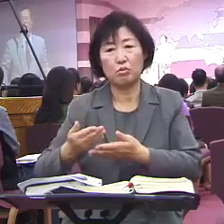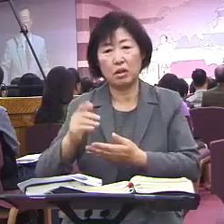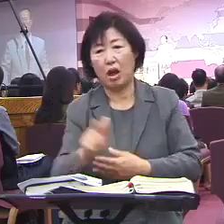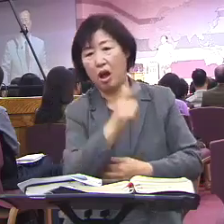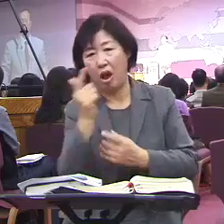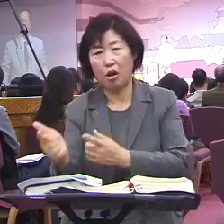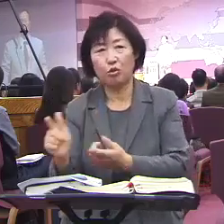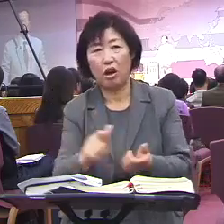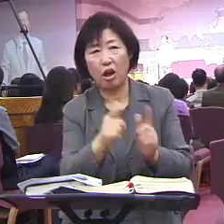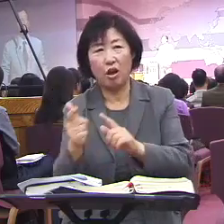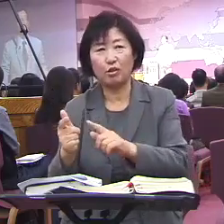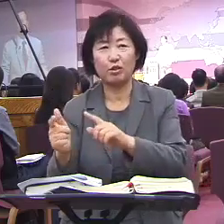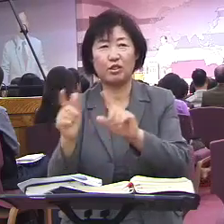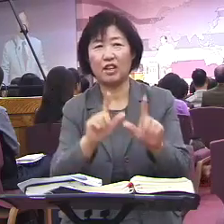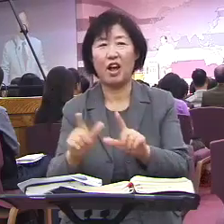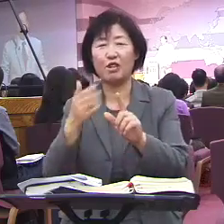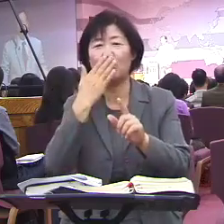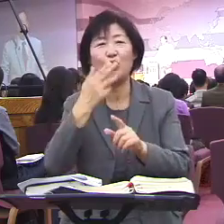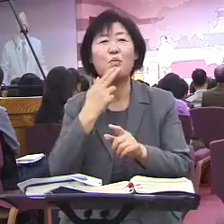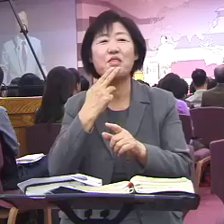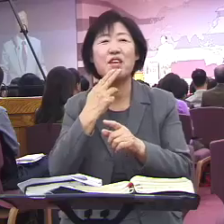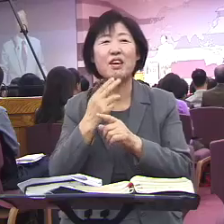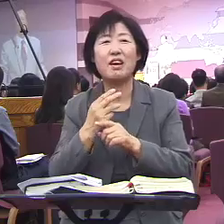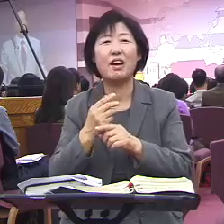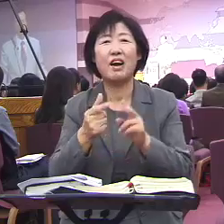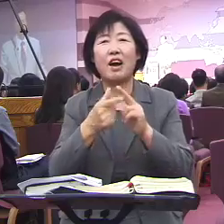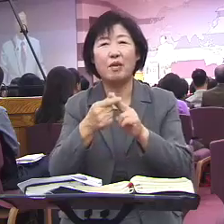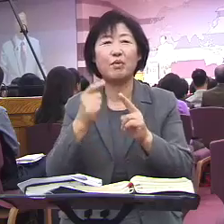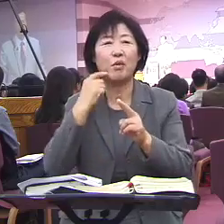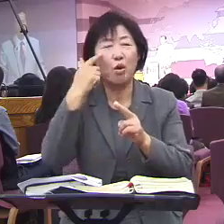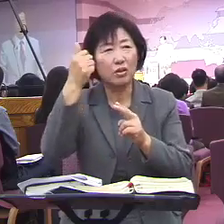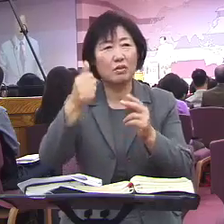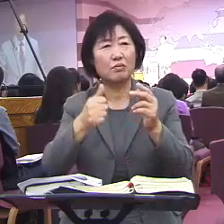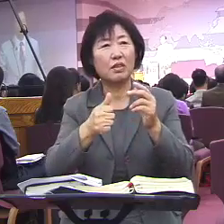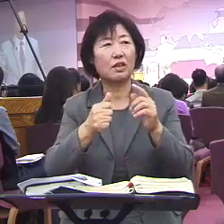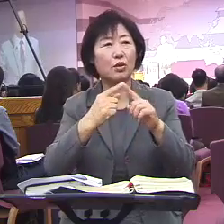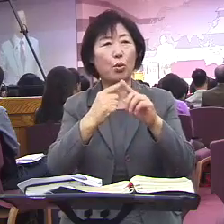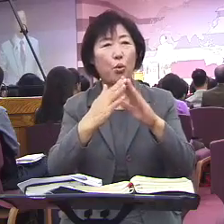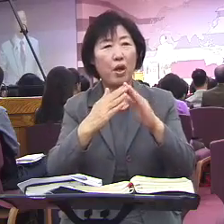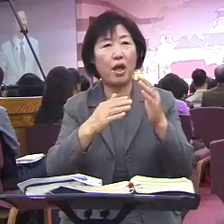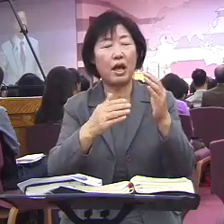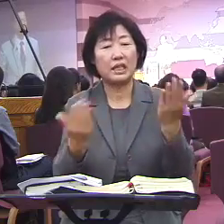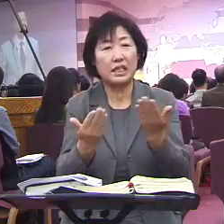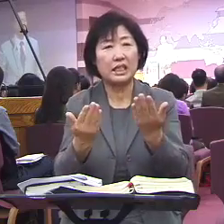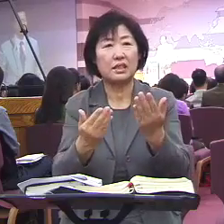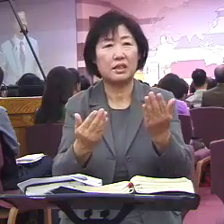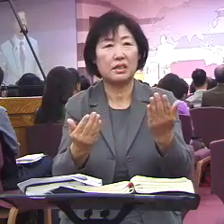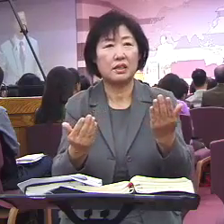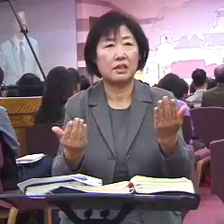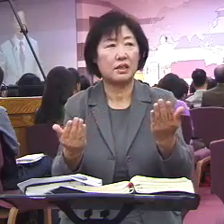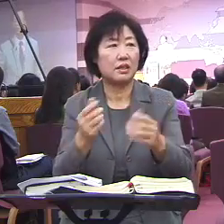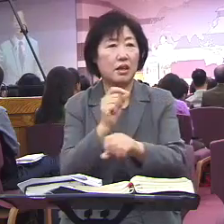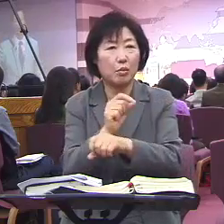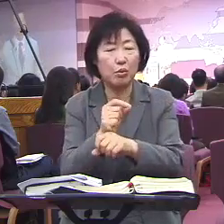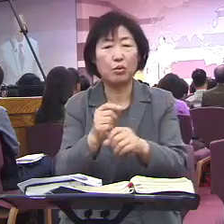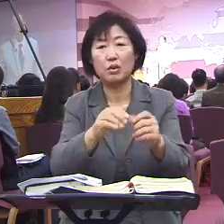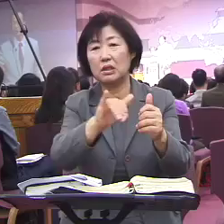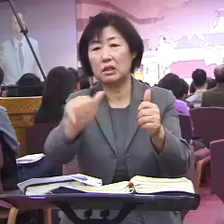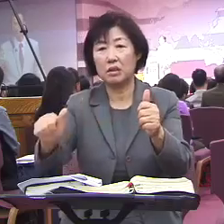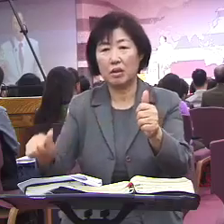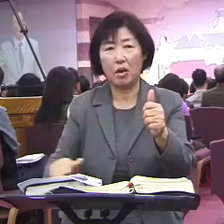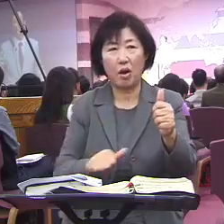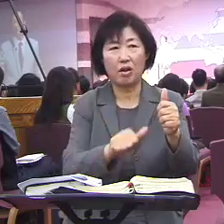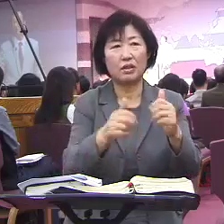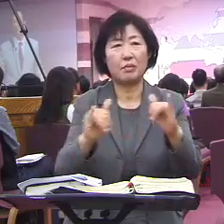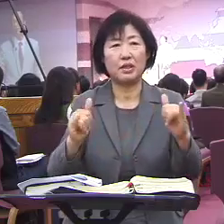저와 함께 동역하시는 우리 목사님들, 우리 교회 직원들이 하루라도 제 활동을, 제 역할을 안 해주시면 이 교회 사용